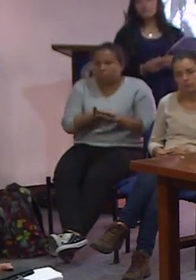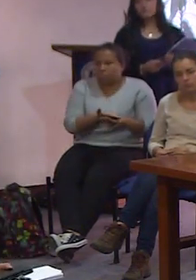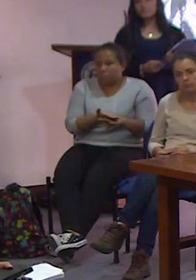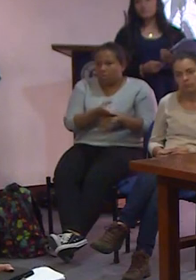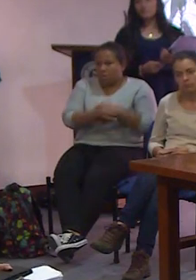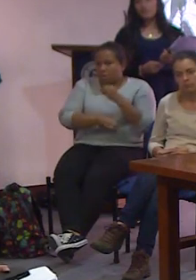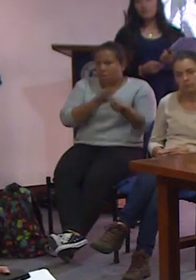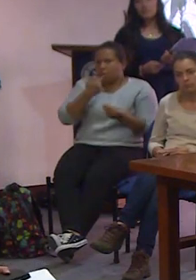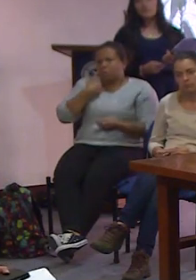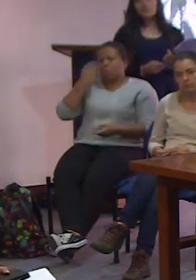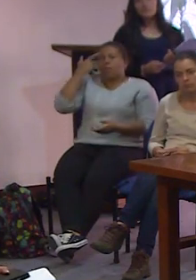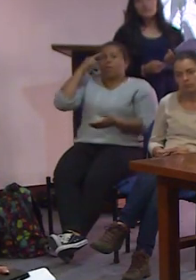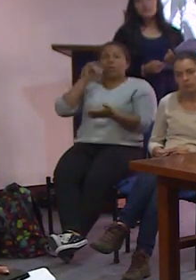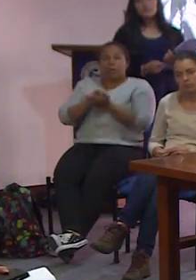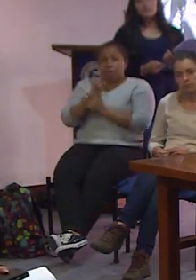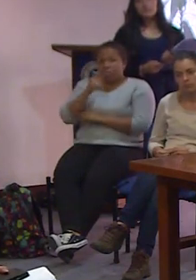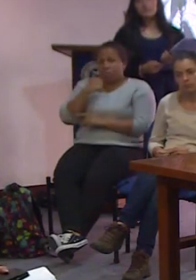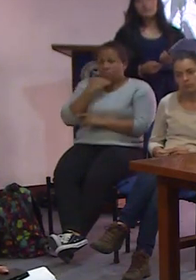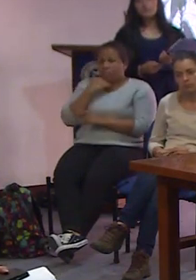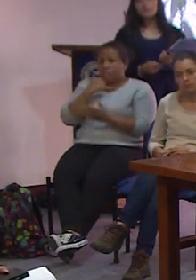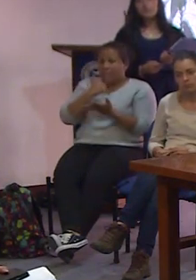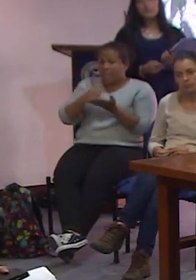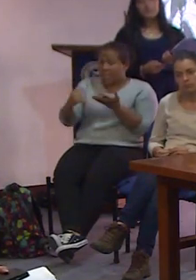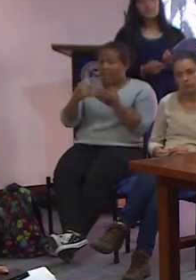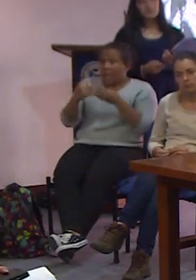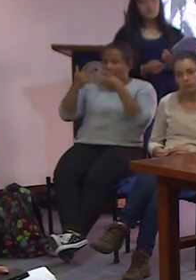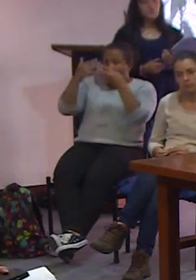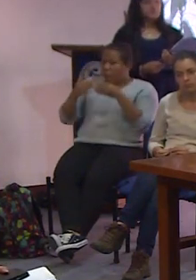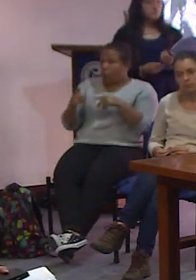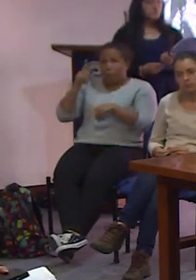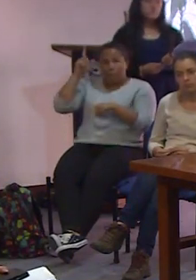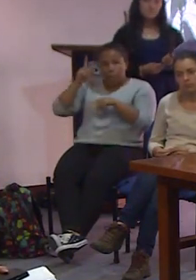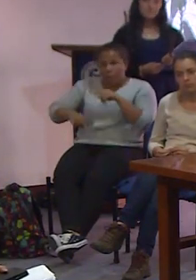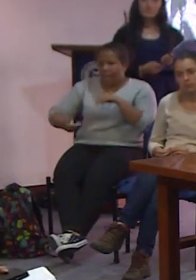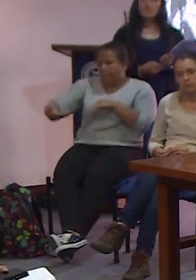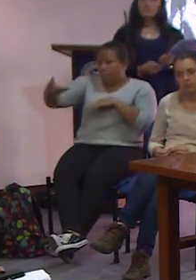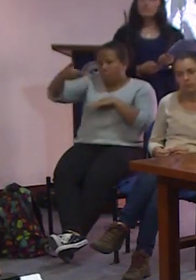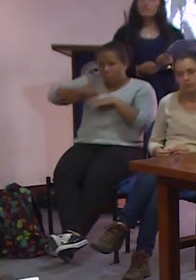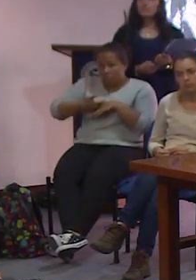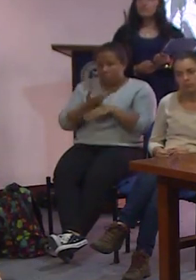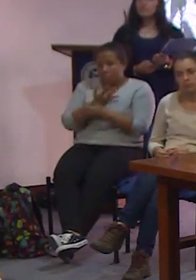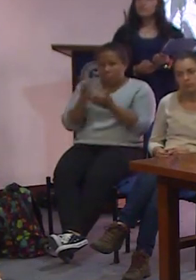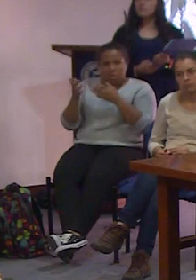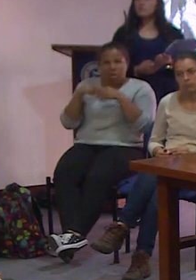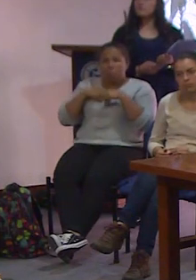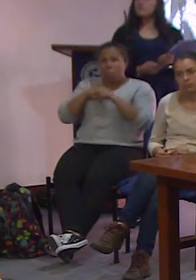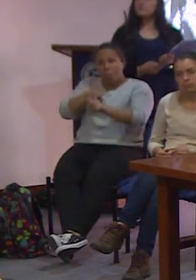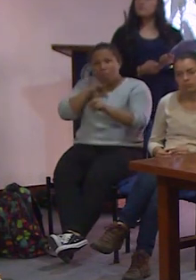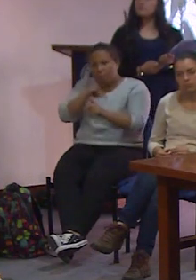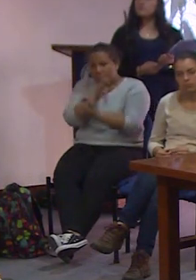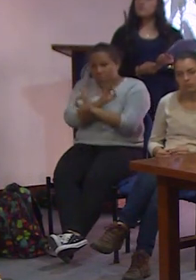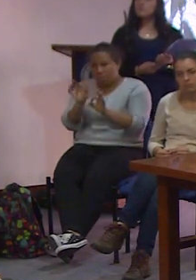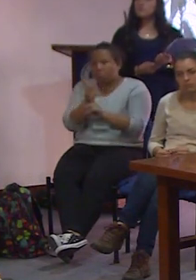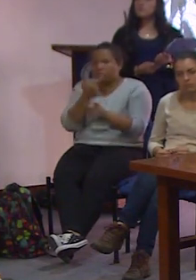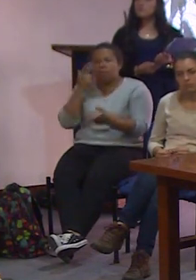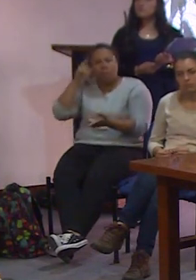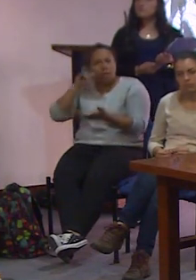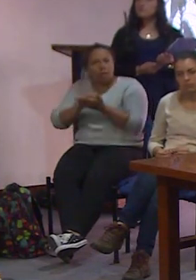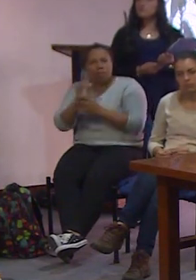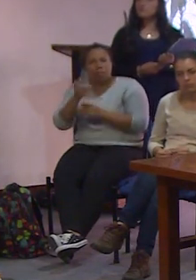se conciban como eso que es impermeable, que ya pues no se mueve, sino que creo que los semilleros